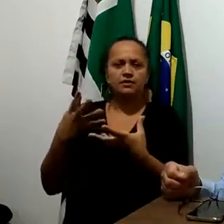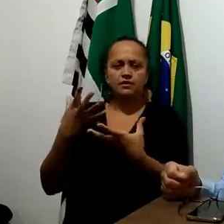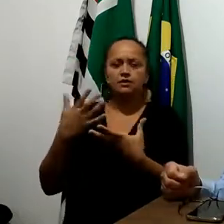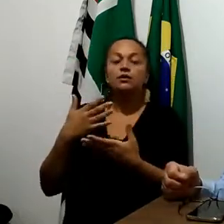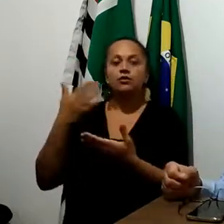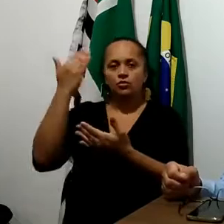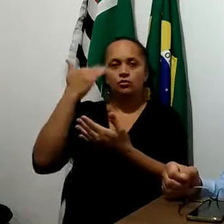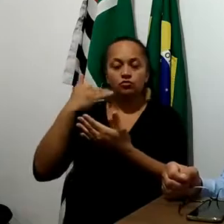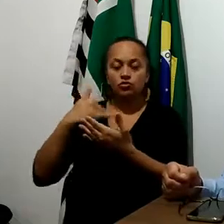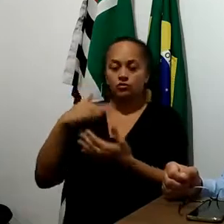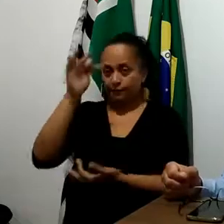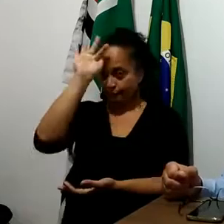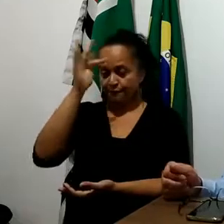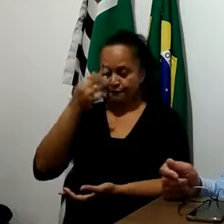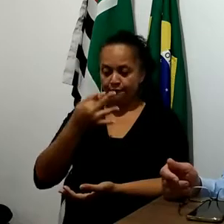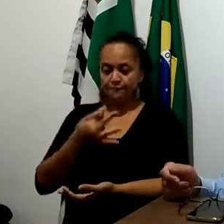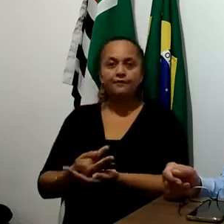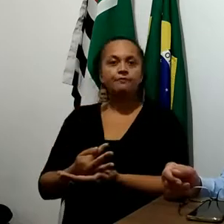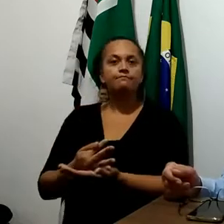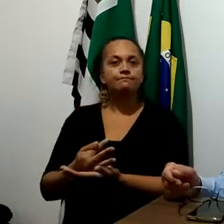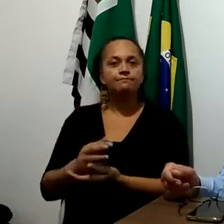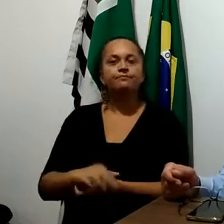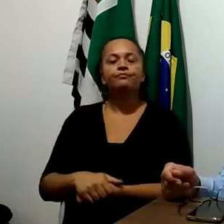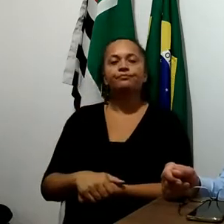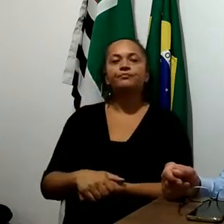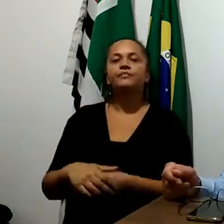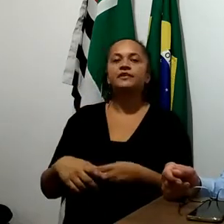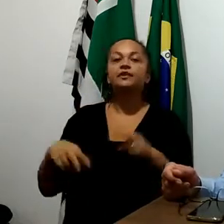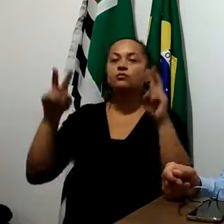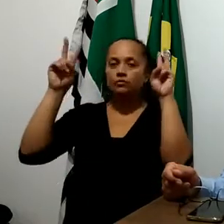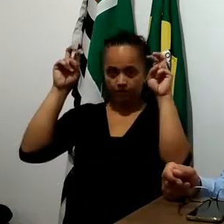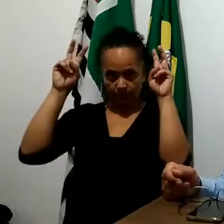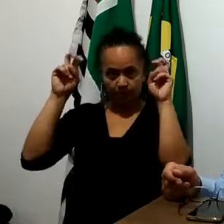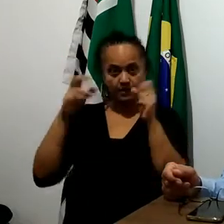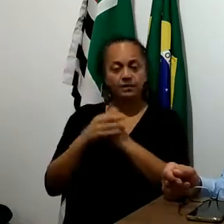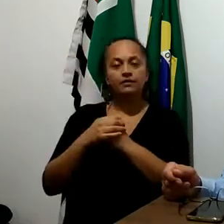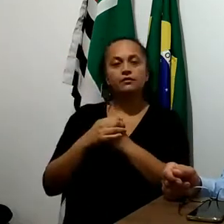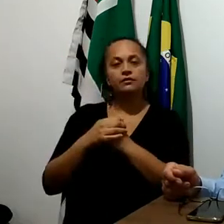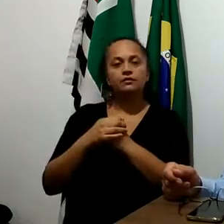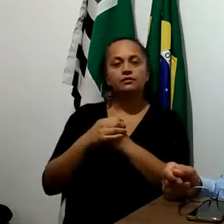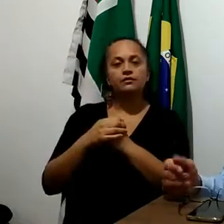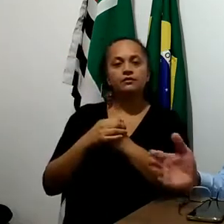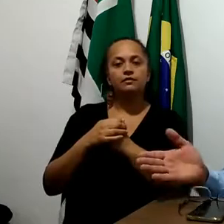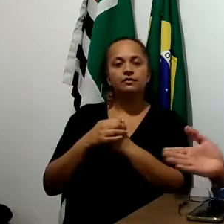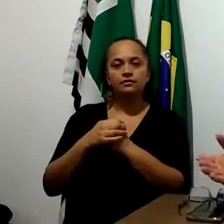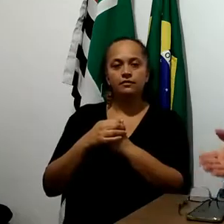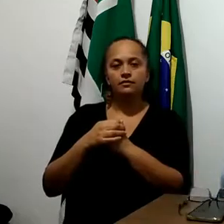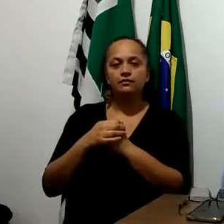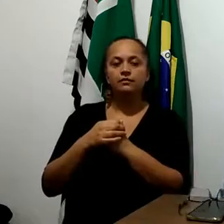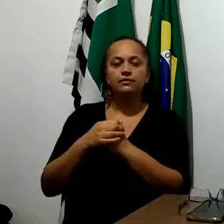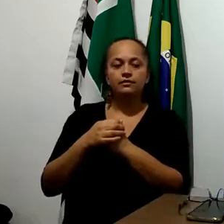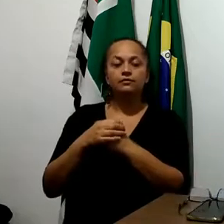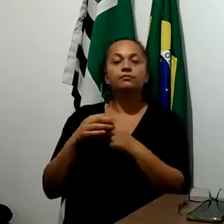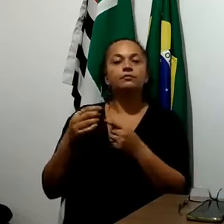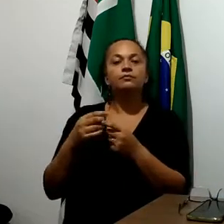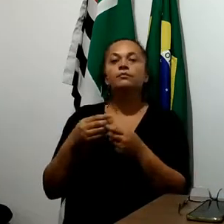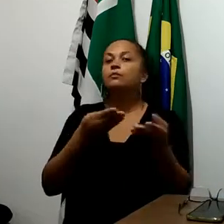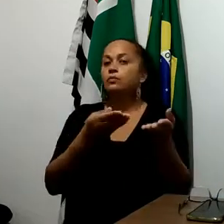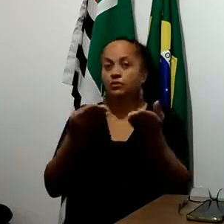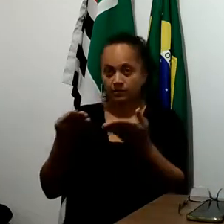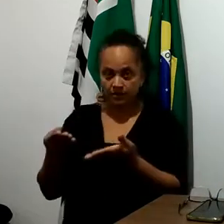fé. Amém? Então, esse tema é um tema que vem a calhar muito com essa questão do retorno